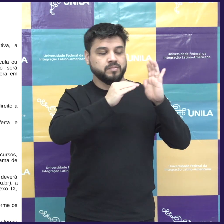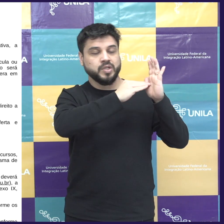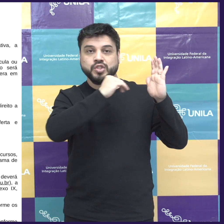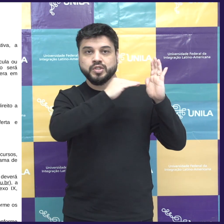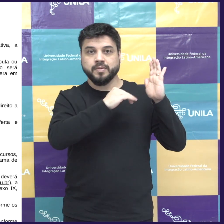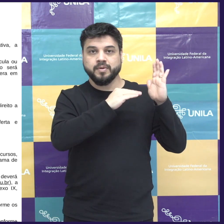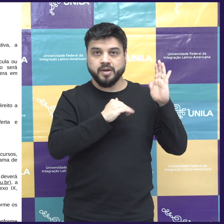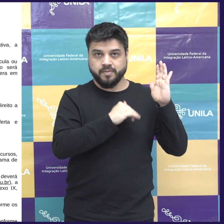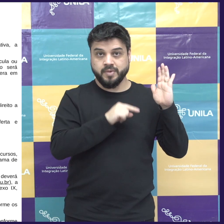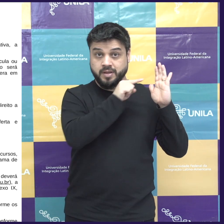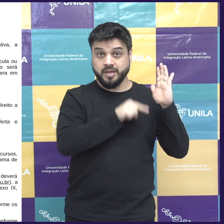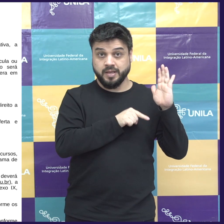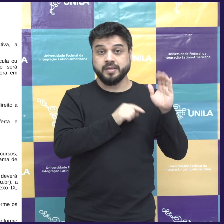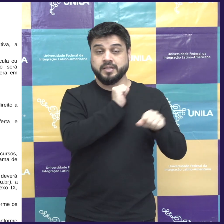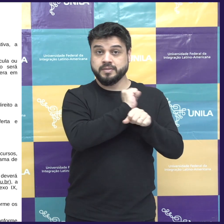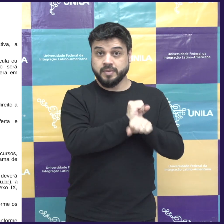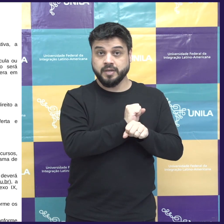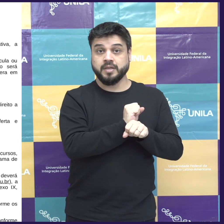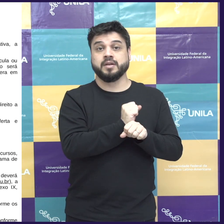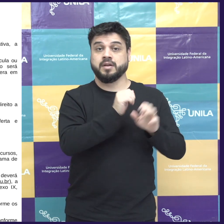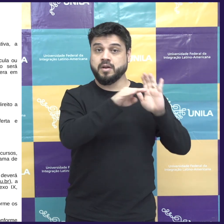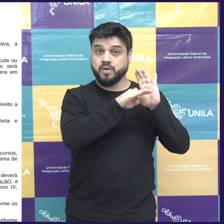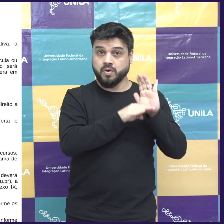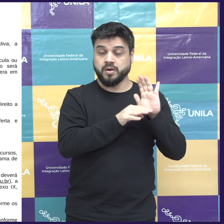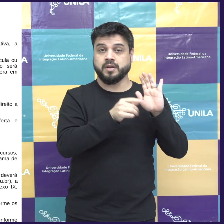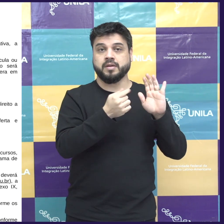candidatos da lista de espera em ordem de classificação.